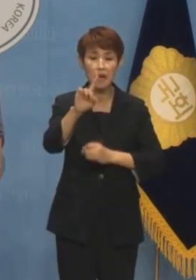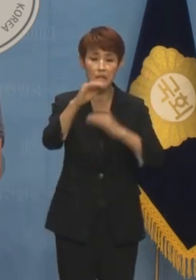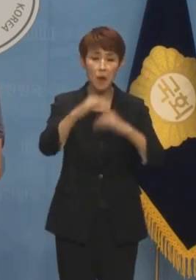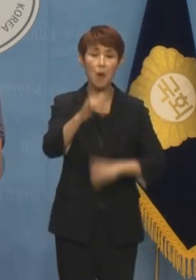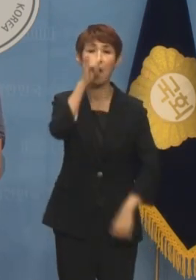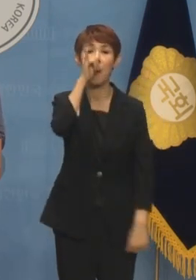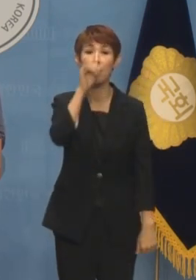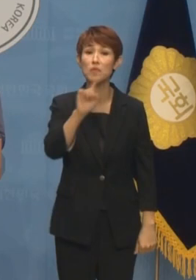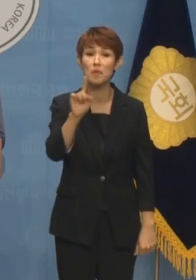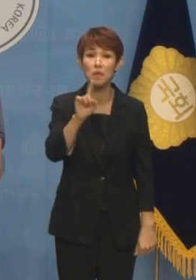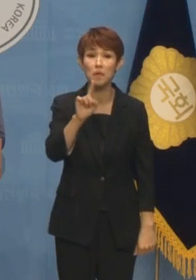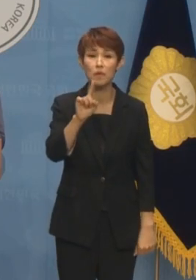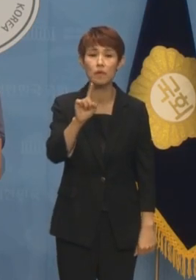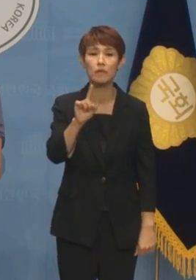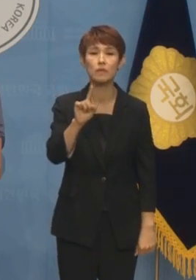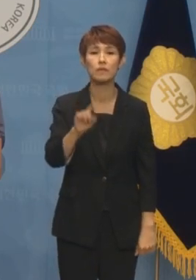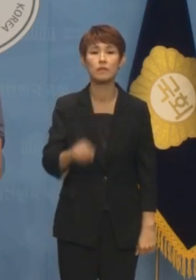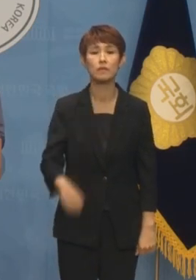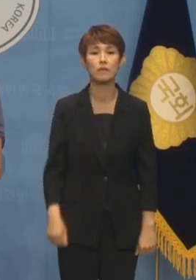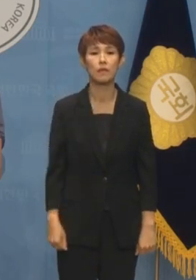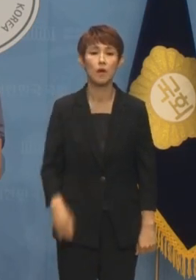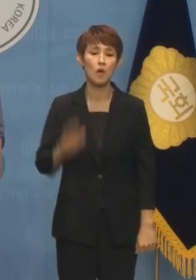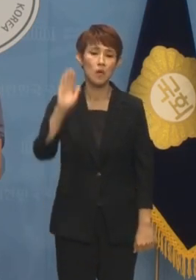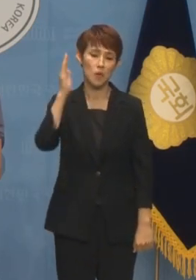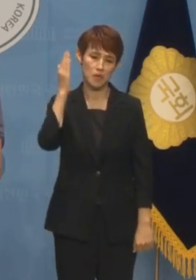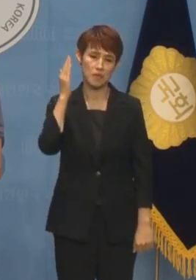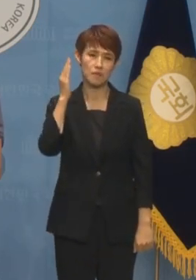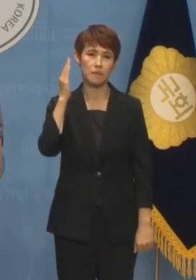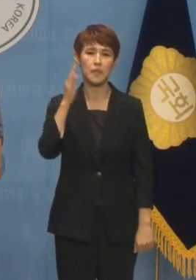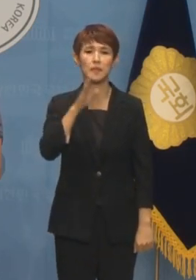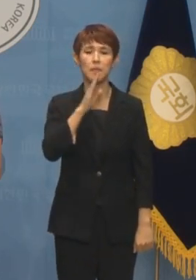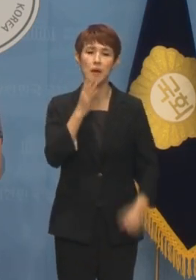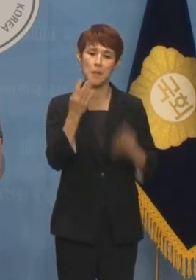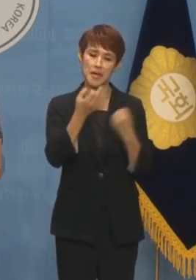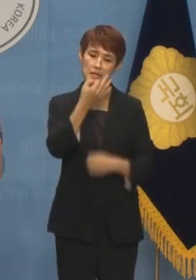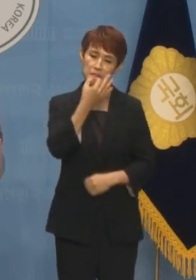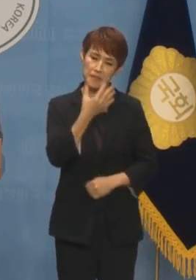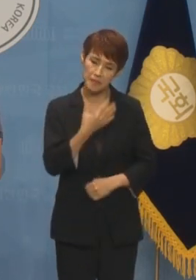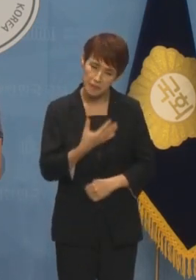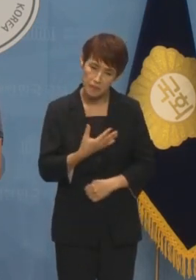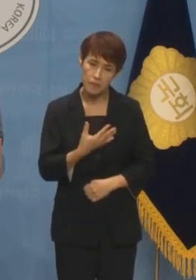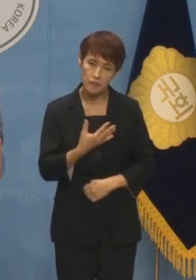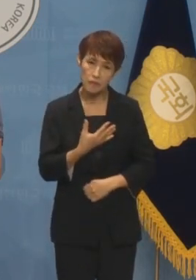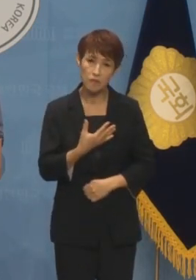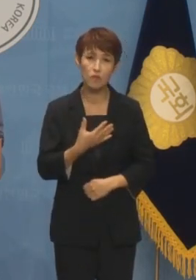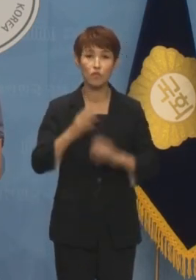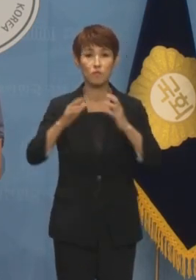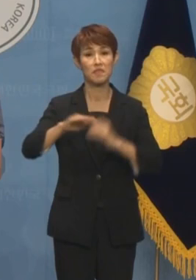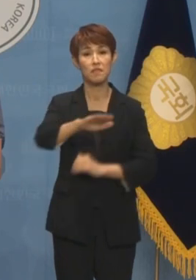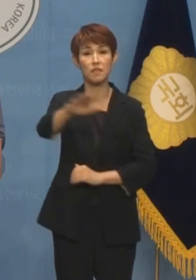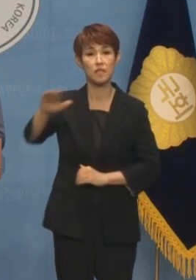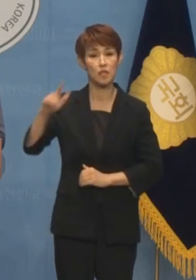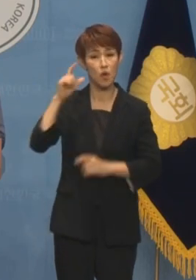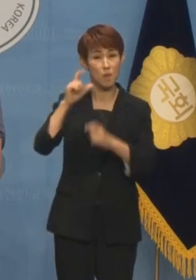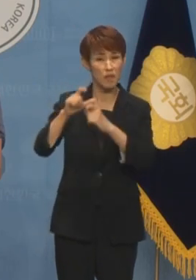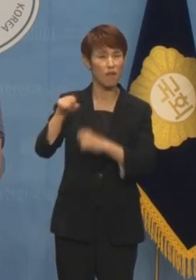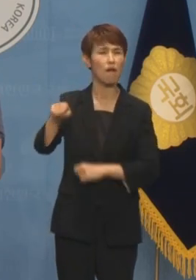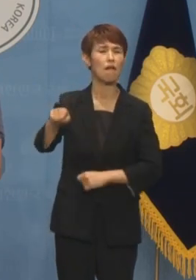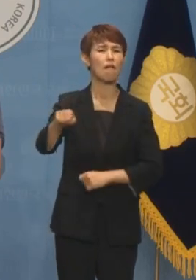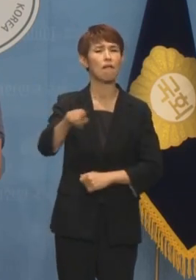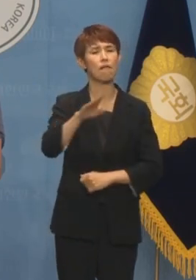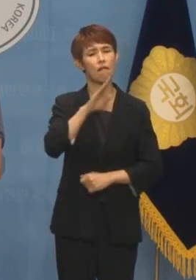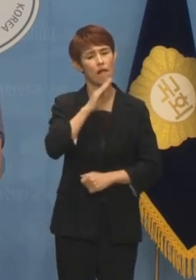첫머리 인사말처럼 요즘 정말 많이 힘든 우리 국민들의 고민이